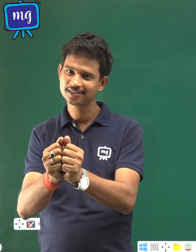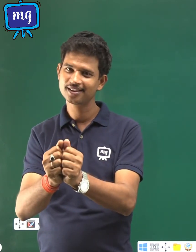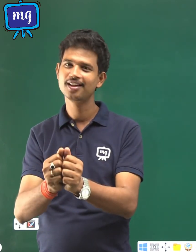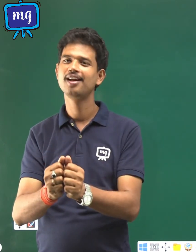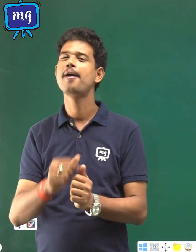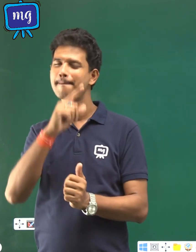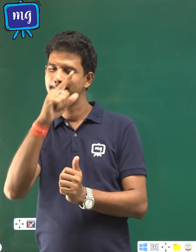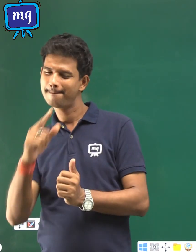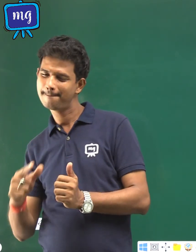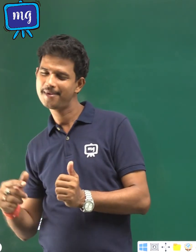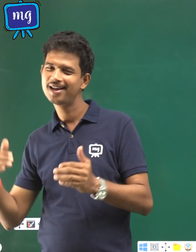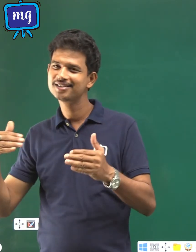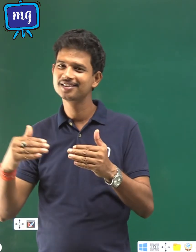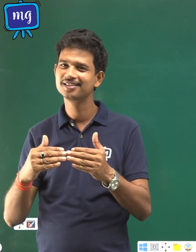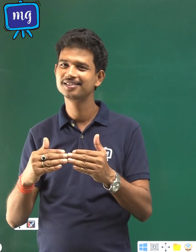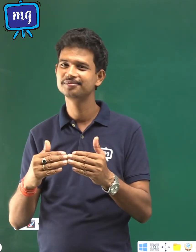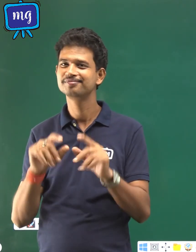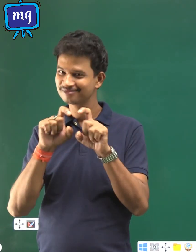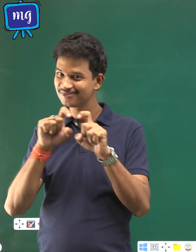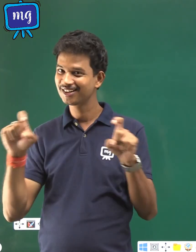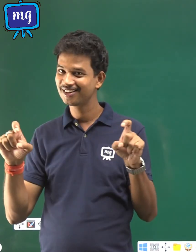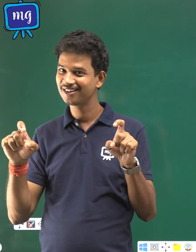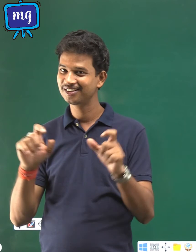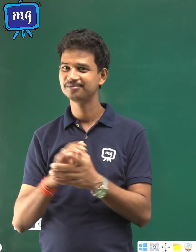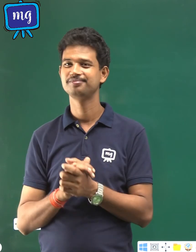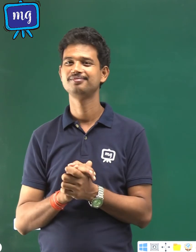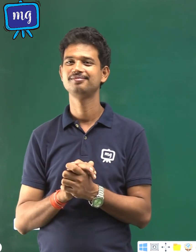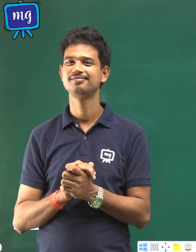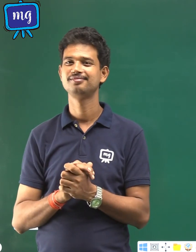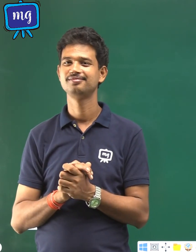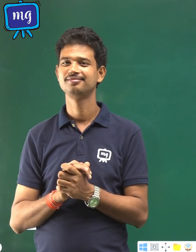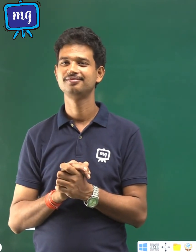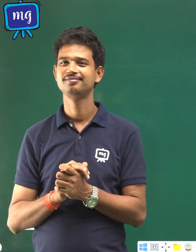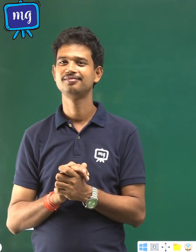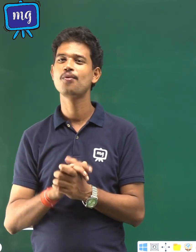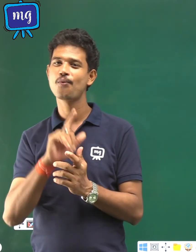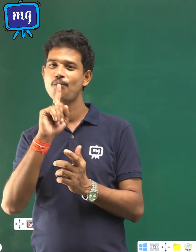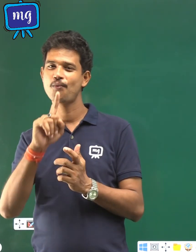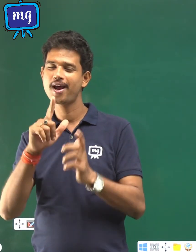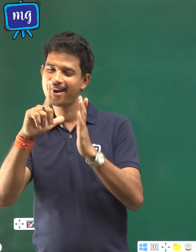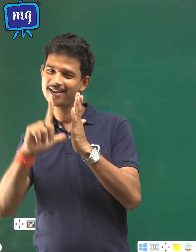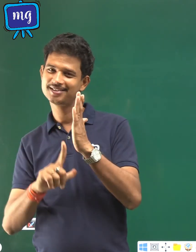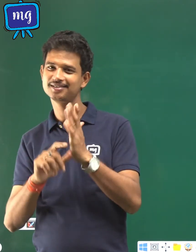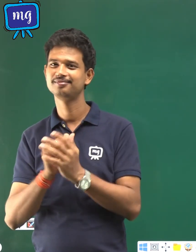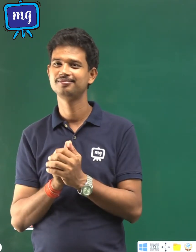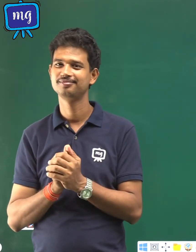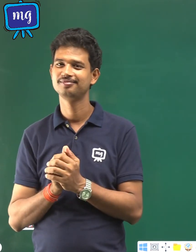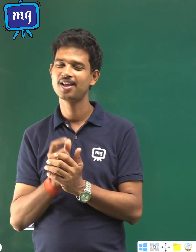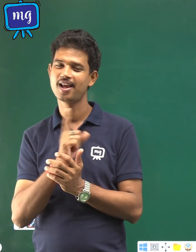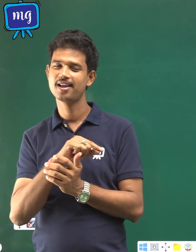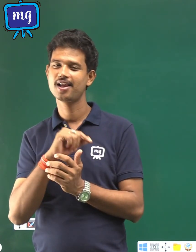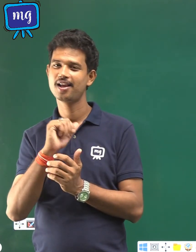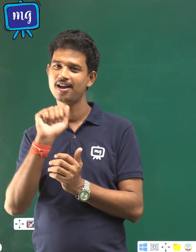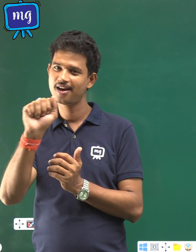मैच करना है। क्लियर? वन लेटर मैं आपको